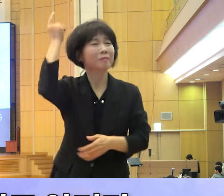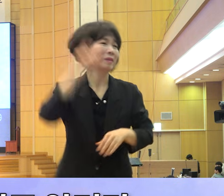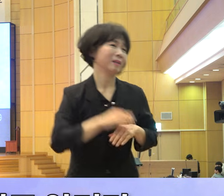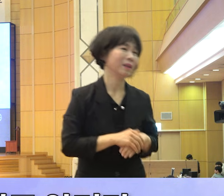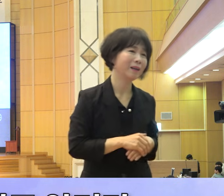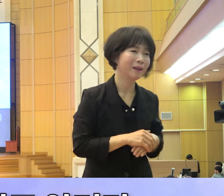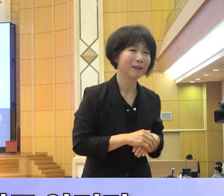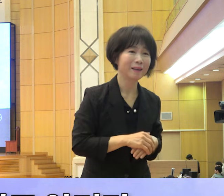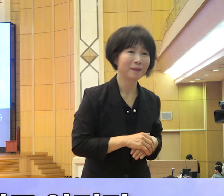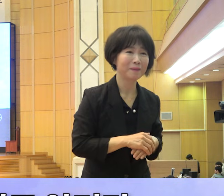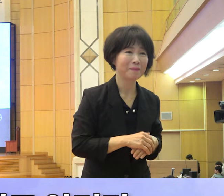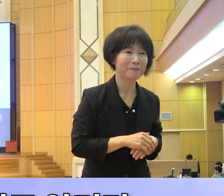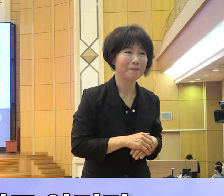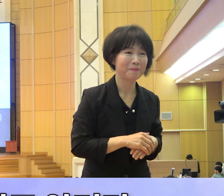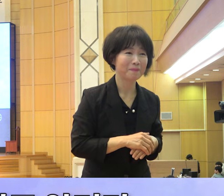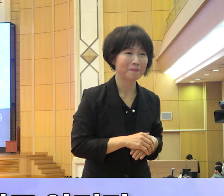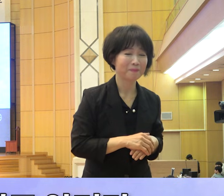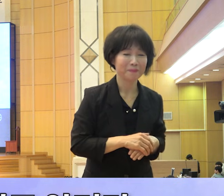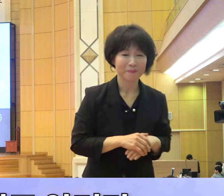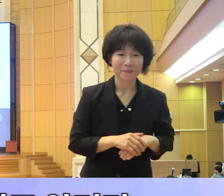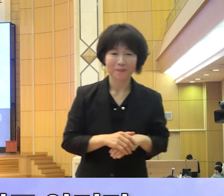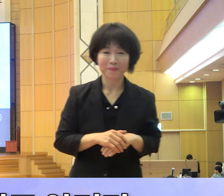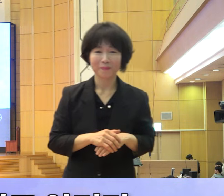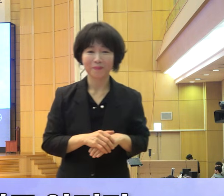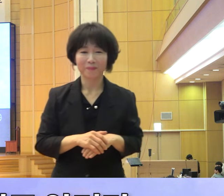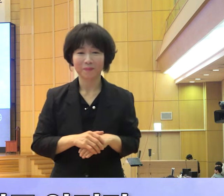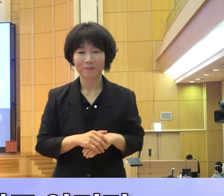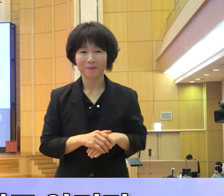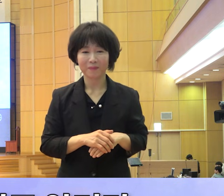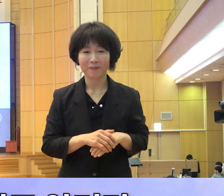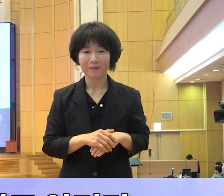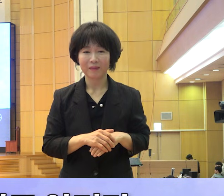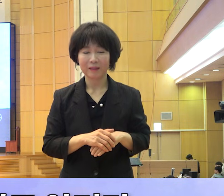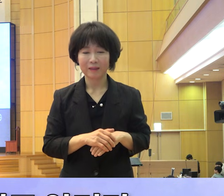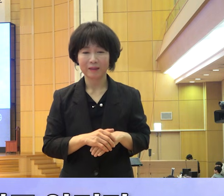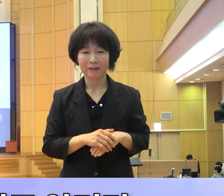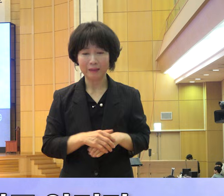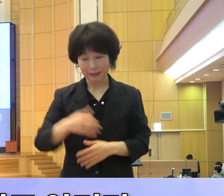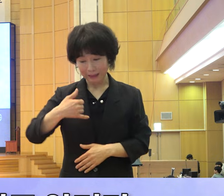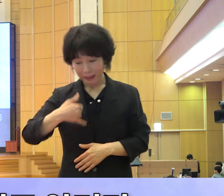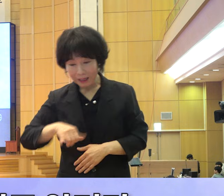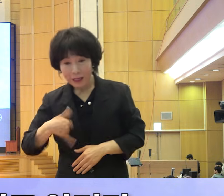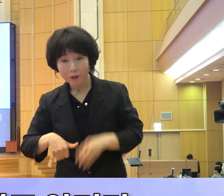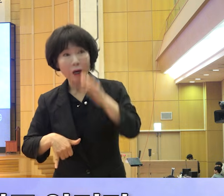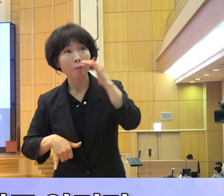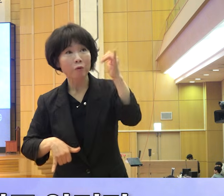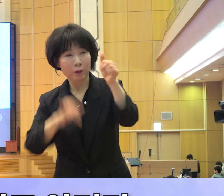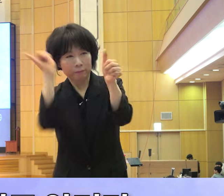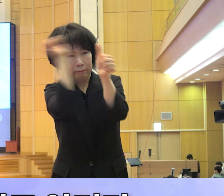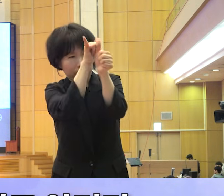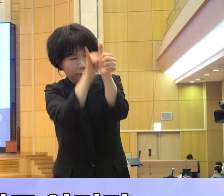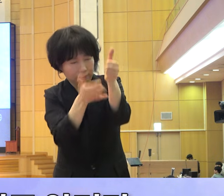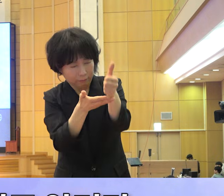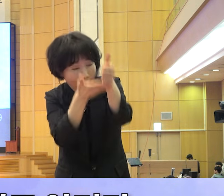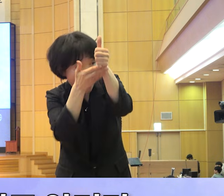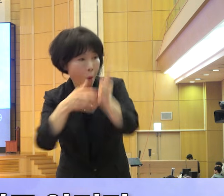하나님, 우리 땅에서도 부모 마음만 상하지 않게만 해도 효자요.